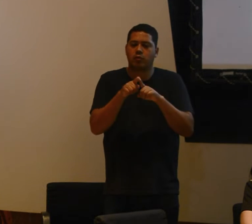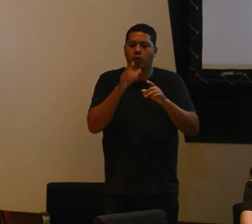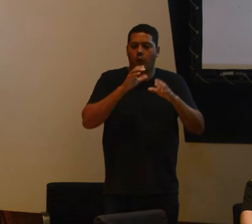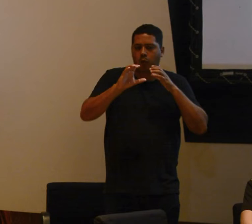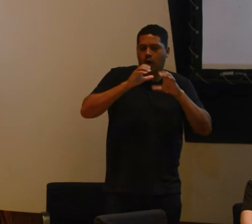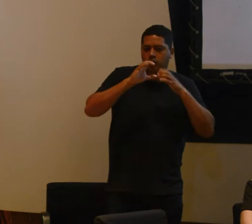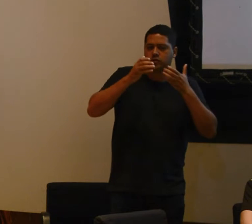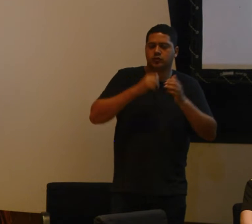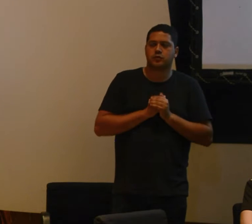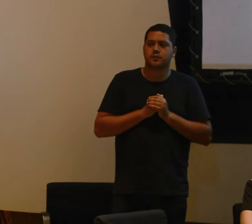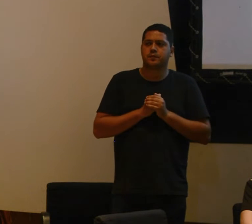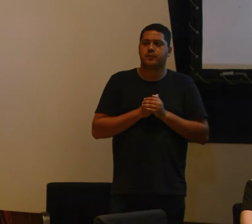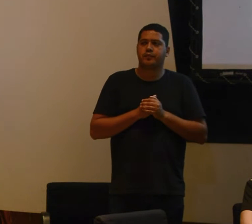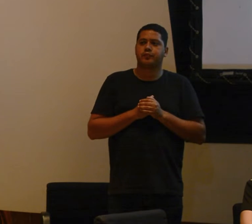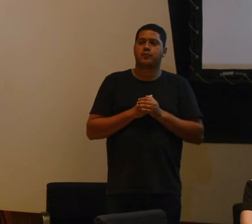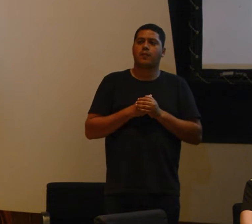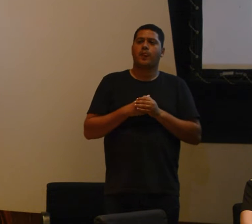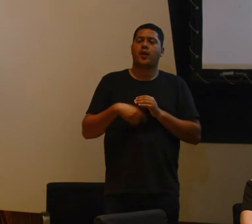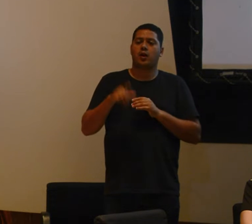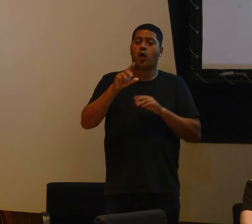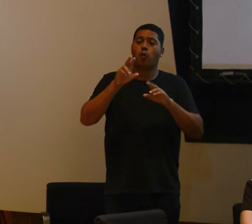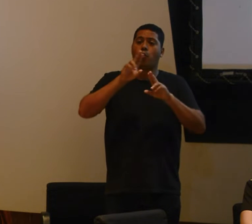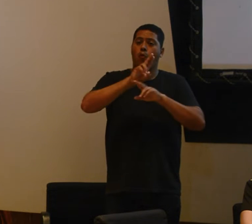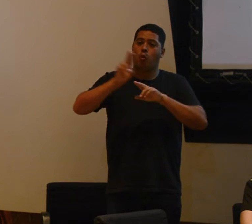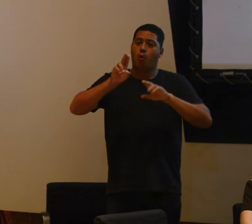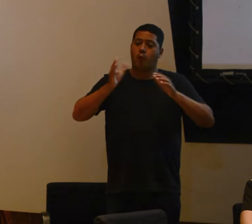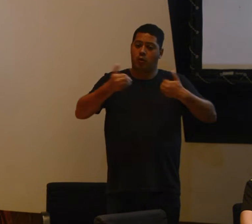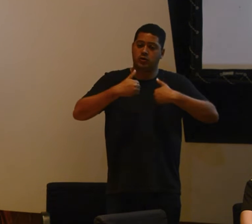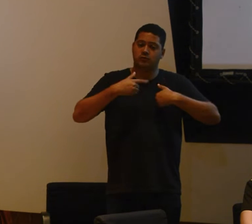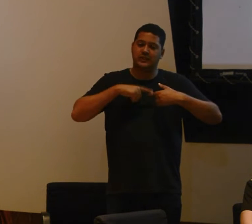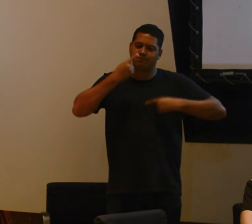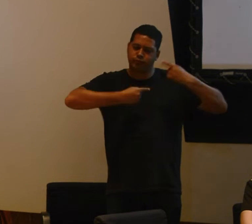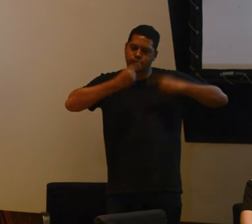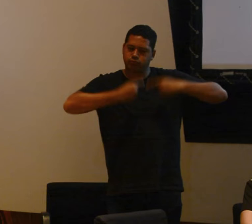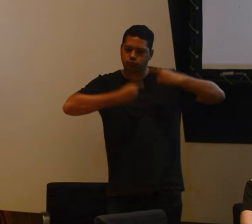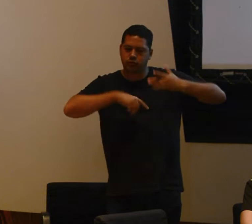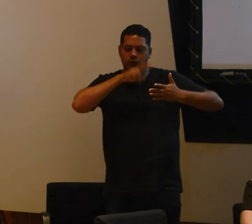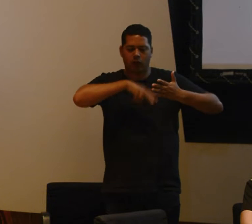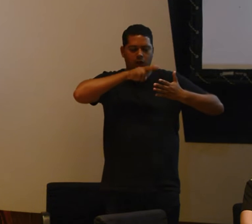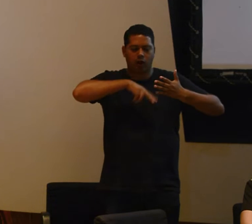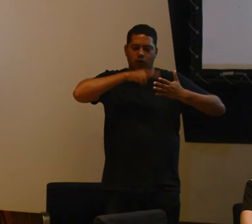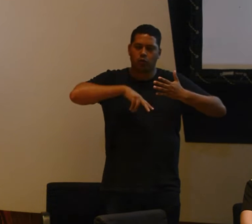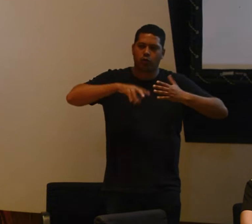comunicativos. A questão da etiologia do autismo está sendo bastante discutido na literatura, caracterizado por uma